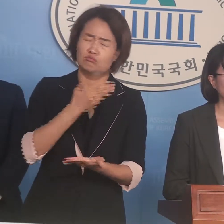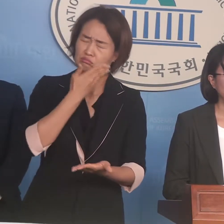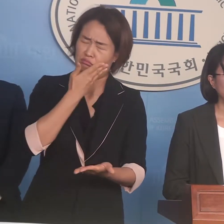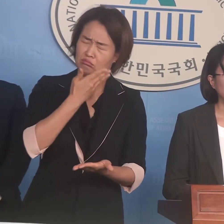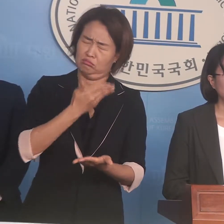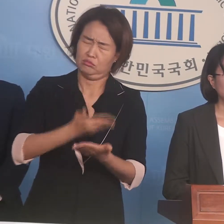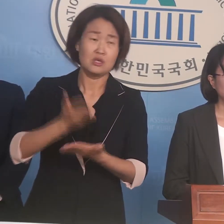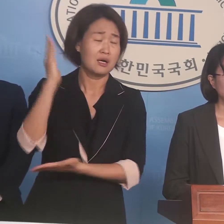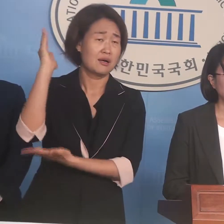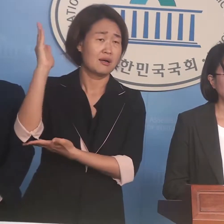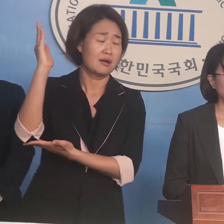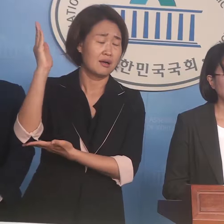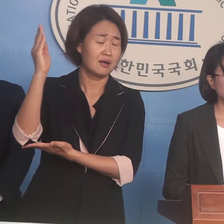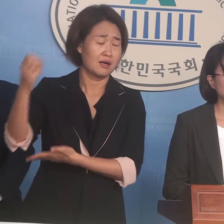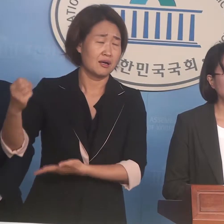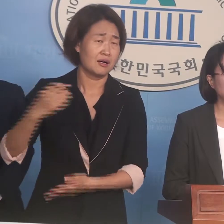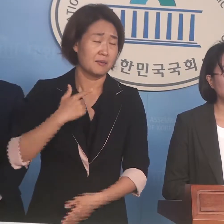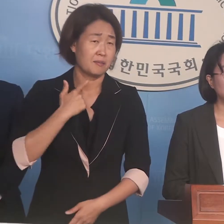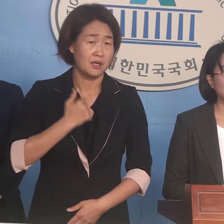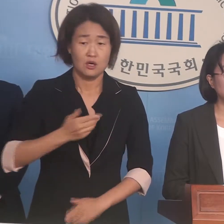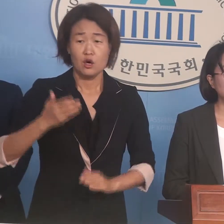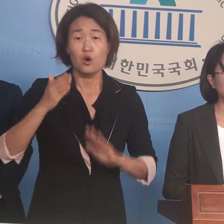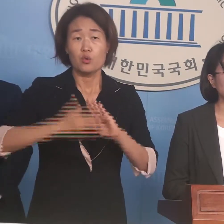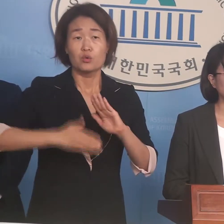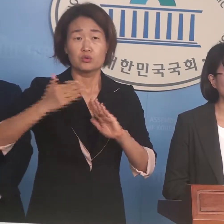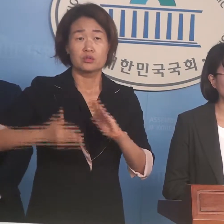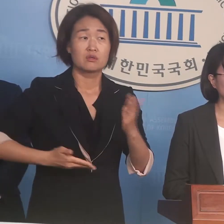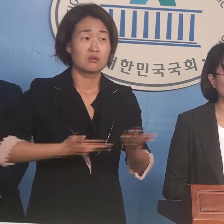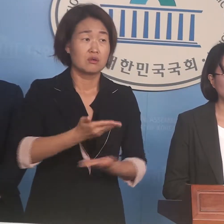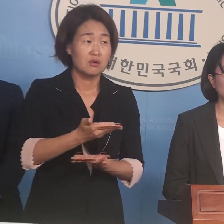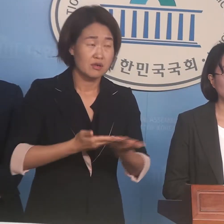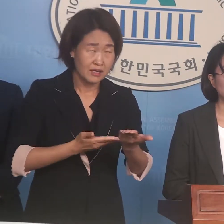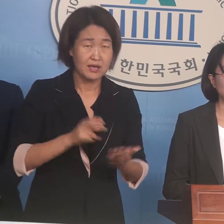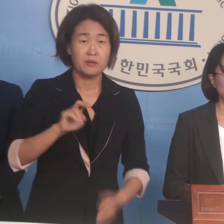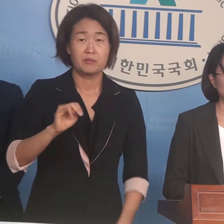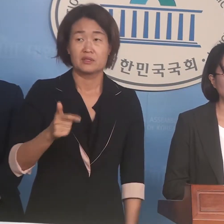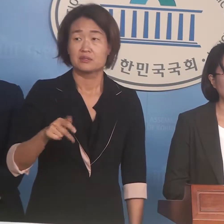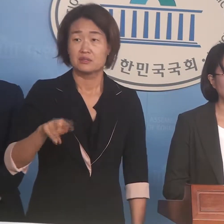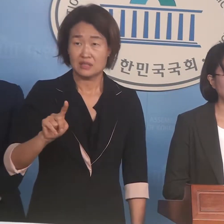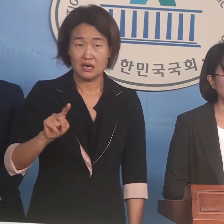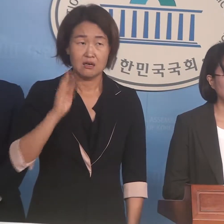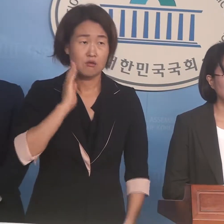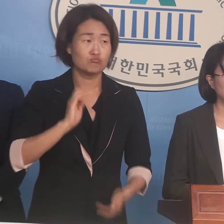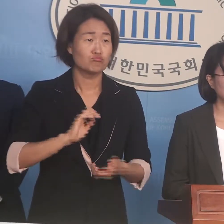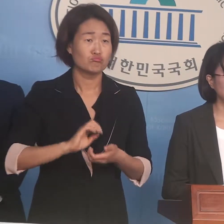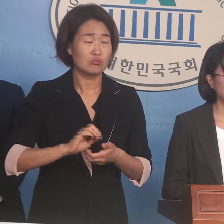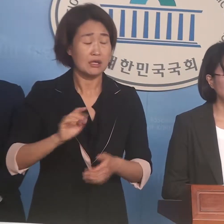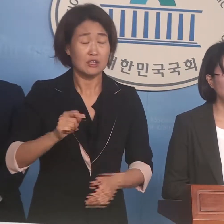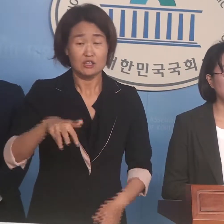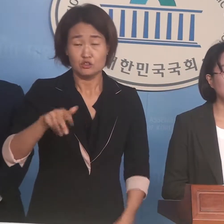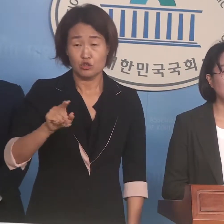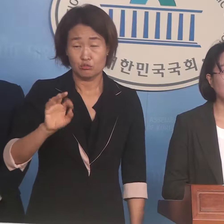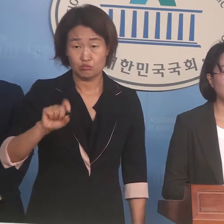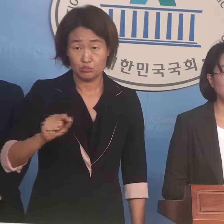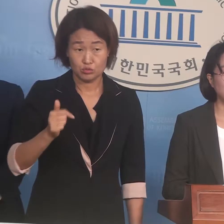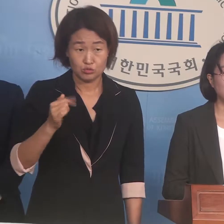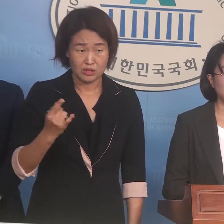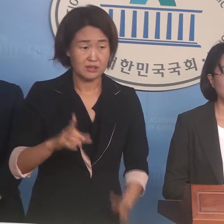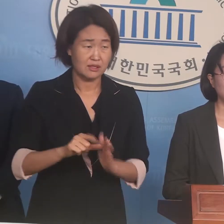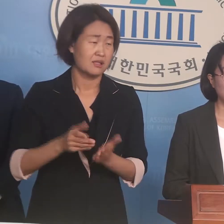해주셨는데 제가 공정거래위원장 인사청문회에서도 지적한 바가 있습니다.